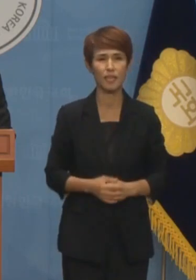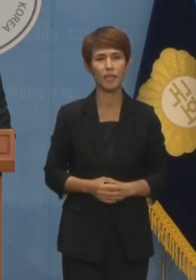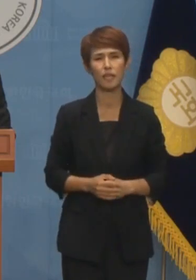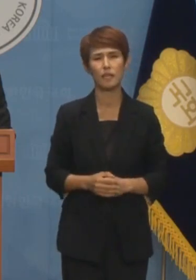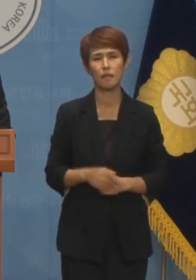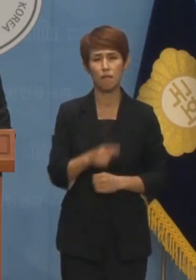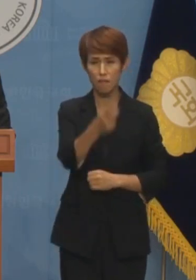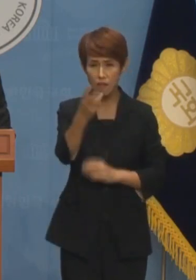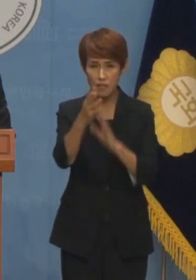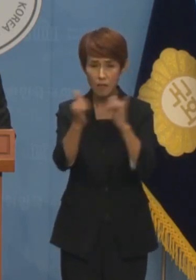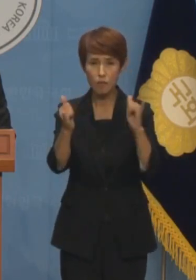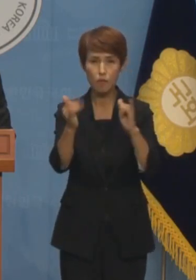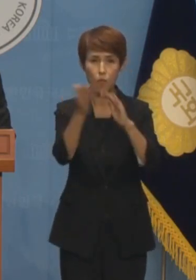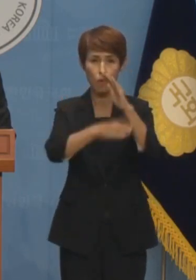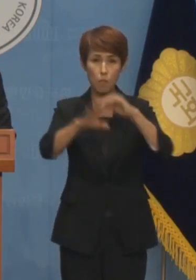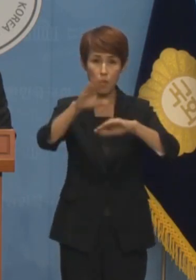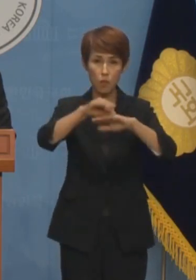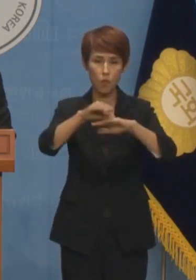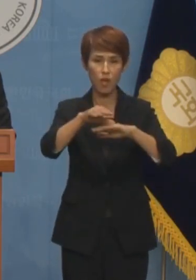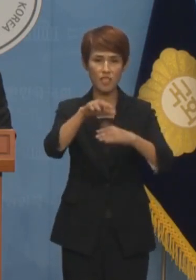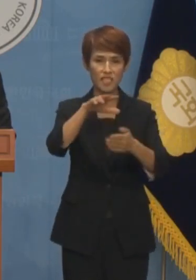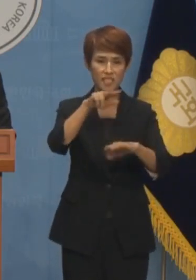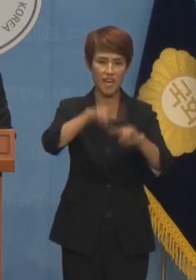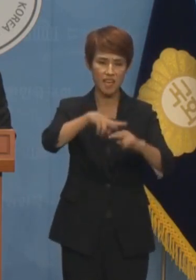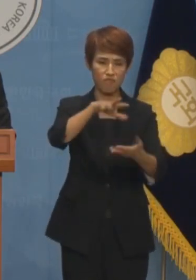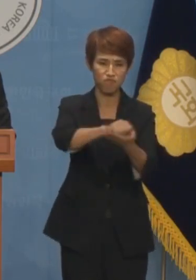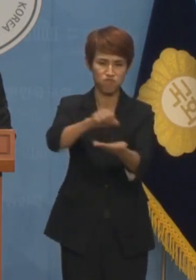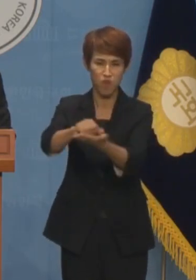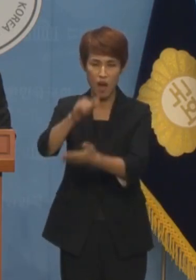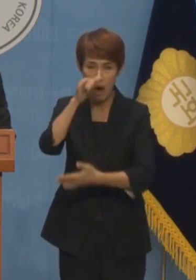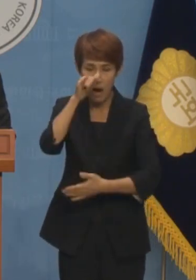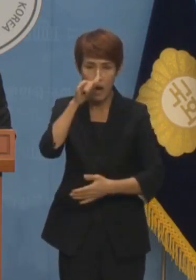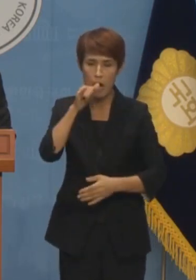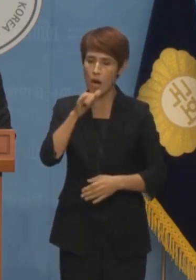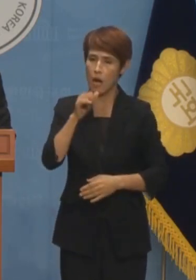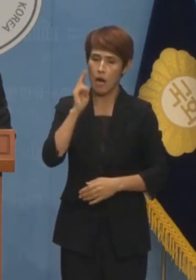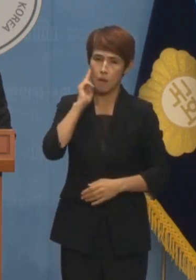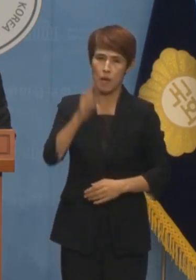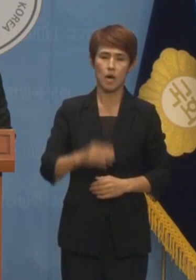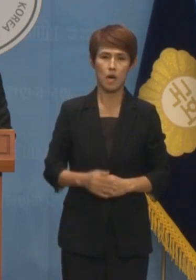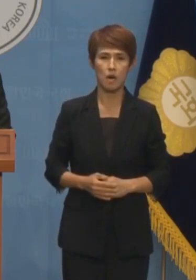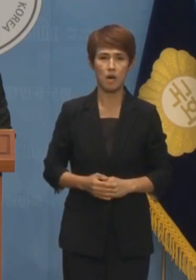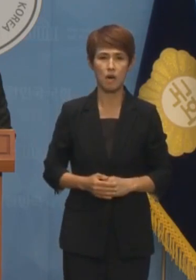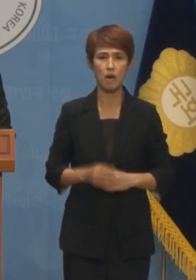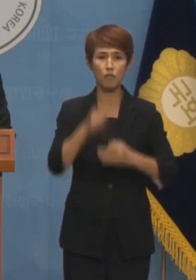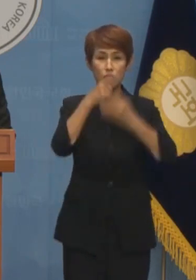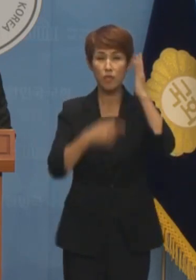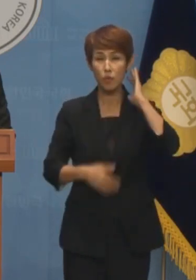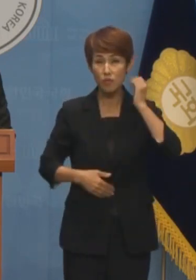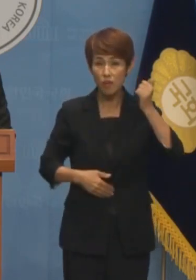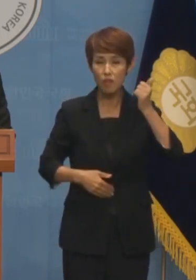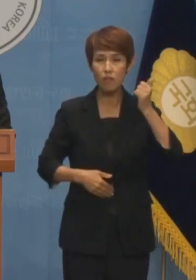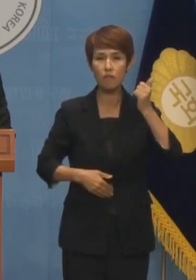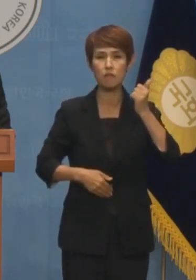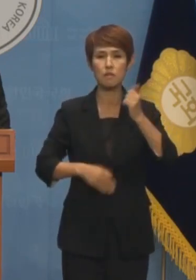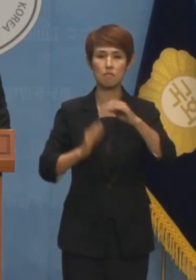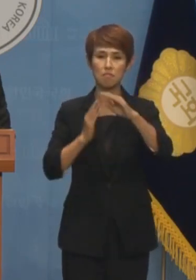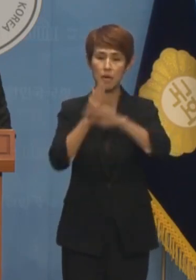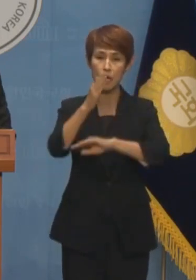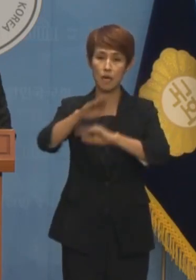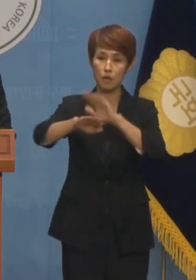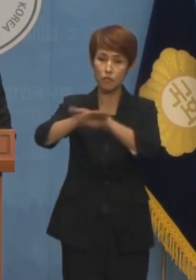생각하면 끔찍합니다. 윤석열 대통령은 이런 사람들을 모아 공영방송을 극우 세력의 놀이터로 만드는